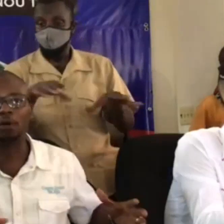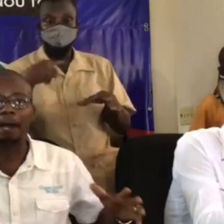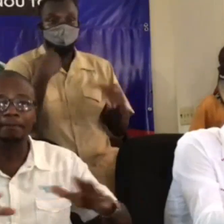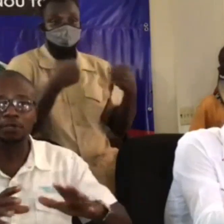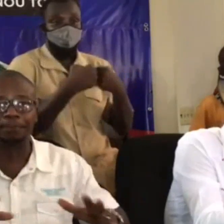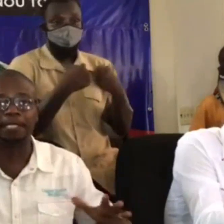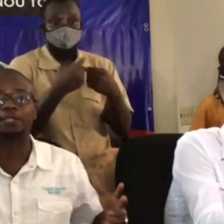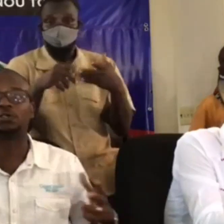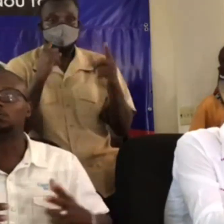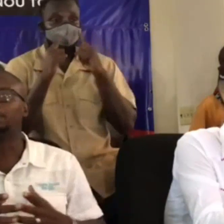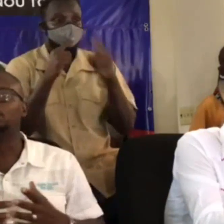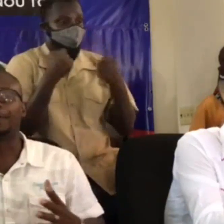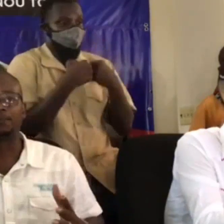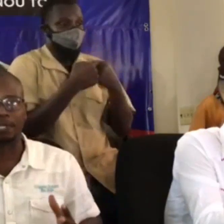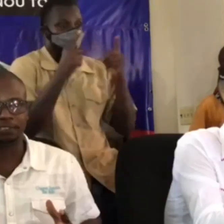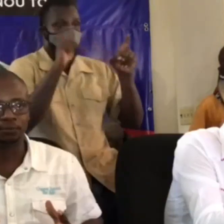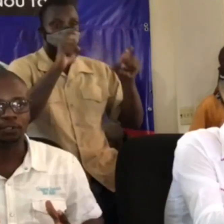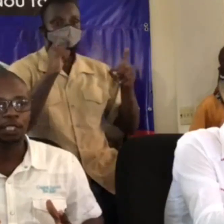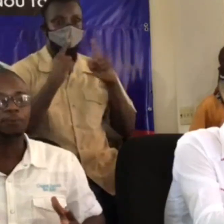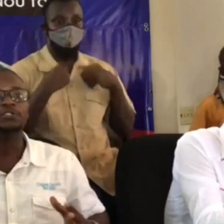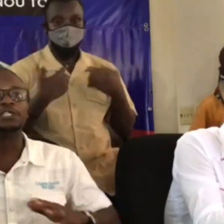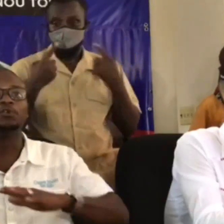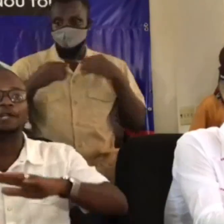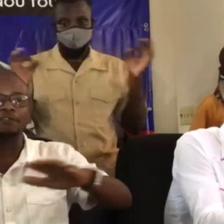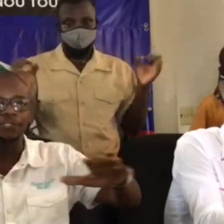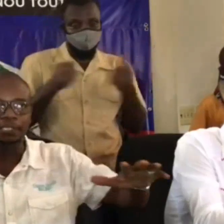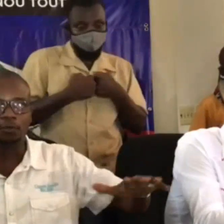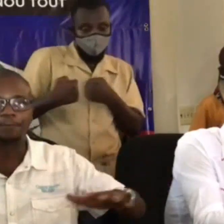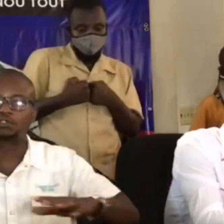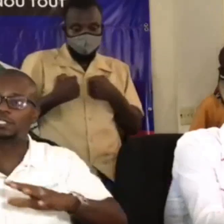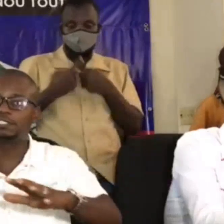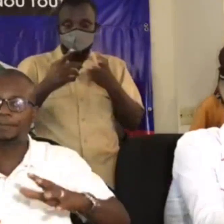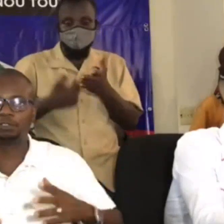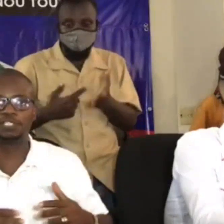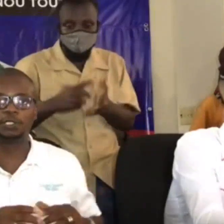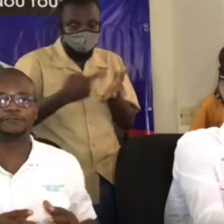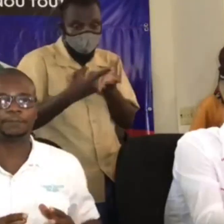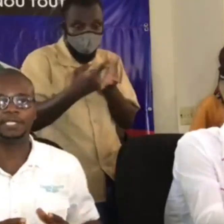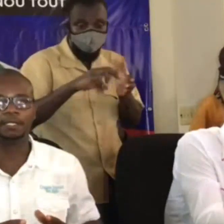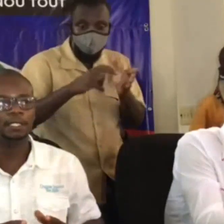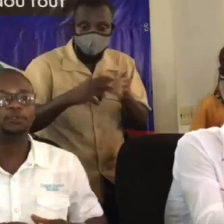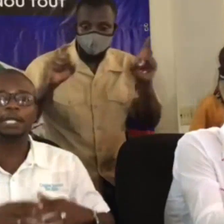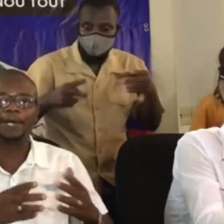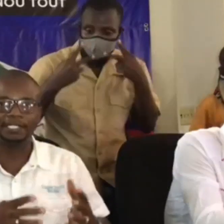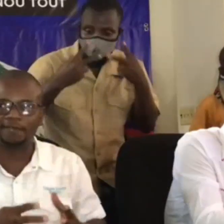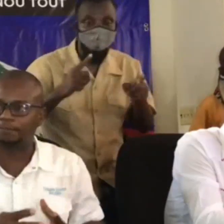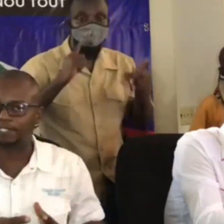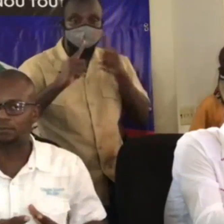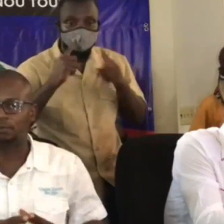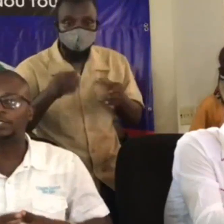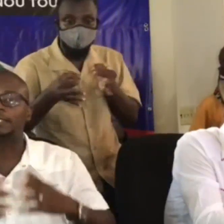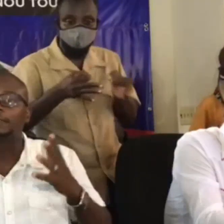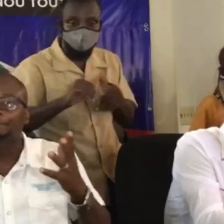l'autre date, on va même besoin de parler parce que nous-mêmes, nous prenons responsabilité nous. Pour nous dire, nous allons faire vivre rond presque dans 10 départements géographiques pays. Pour nous parler